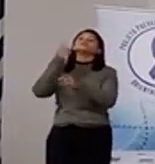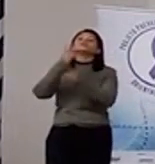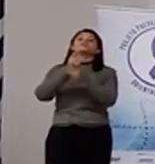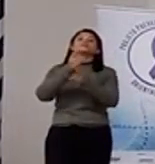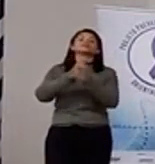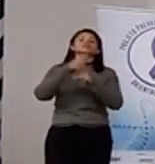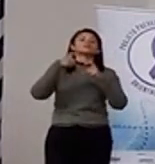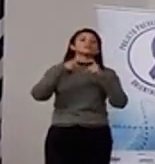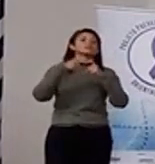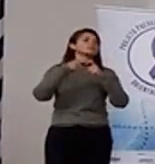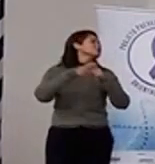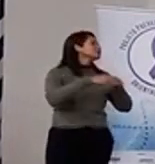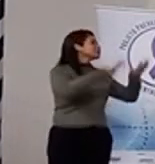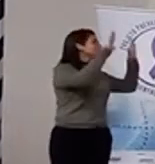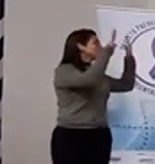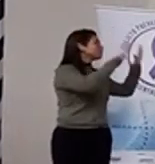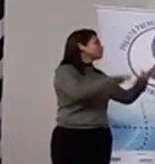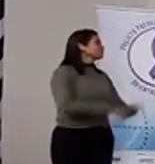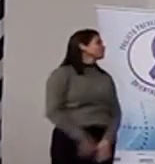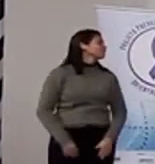Porque, na verdade,